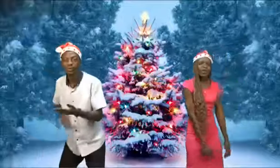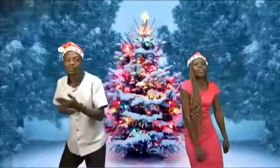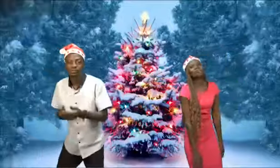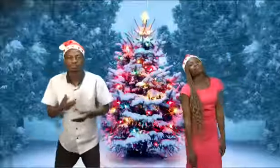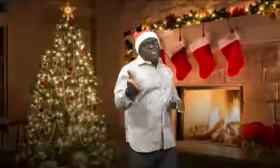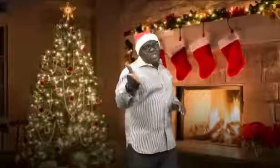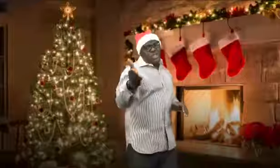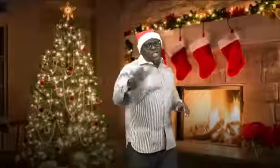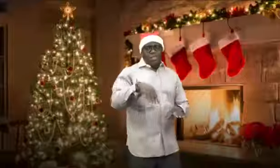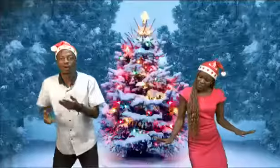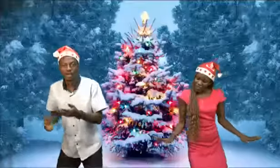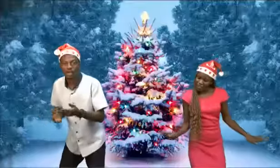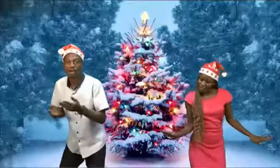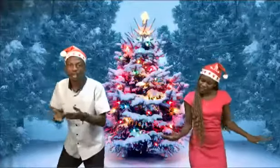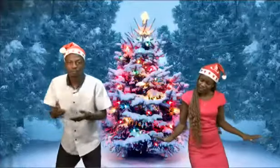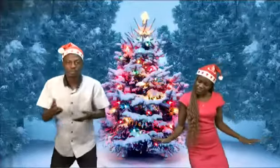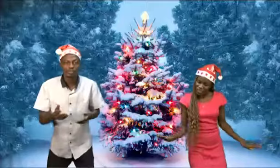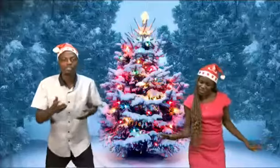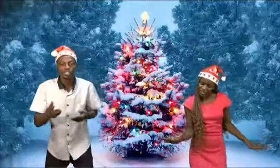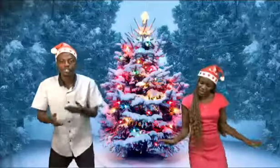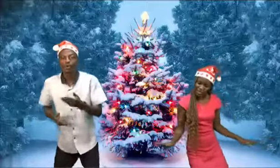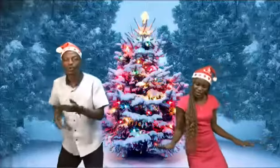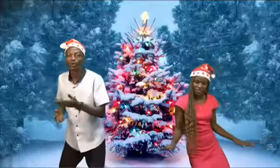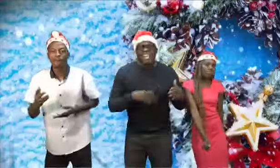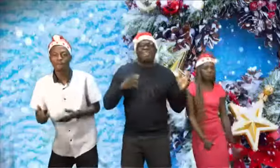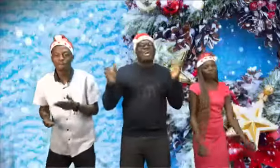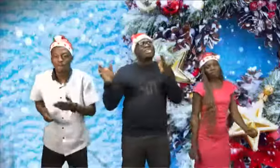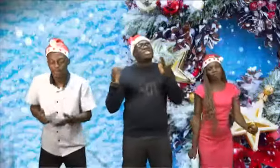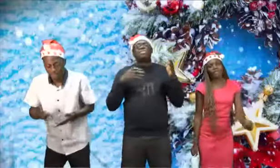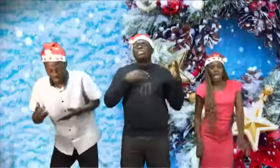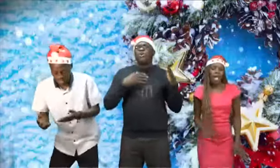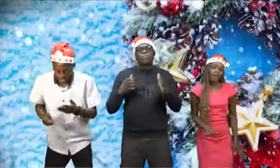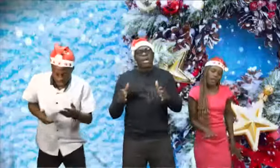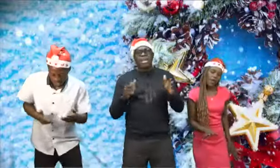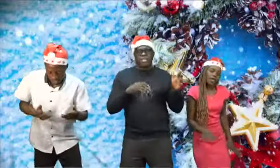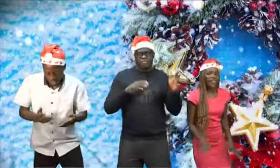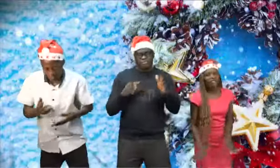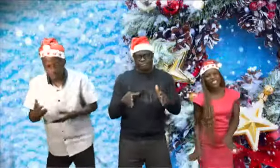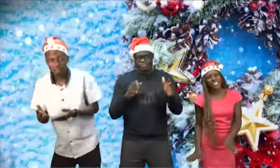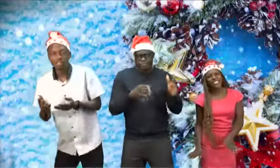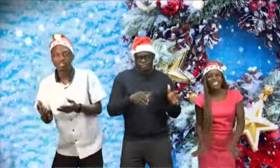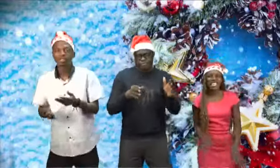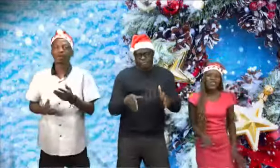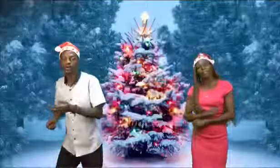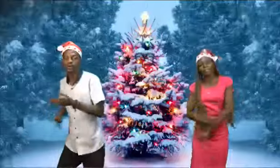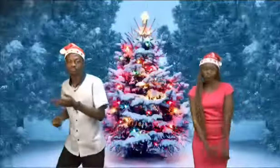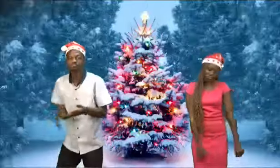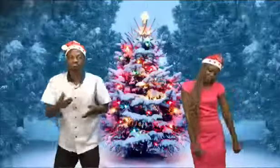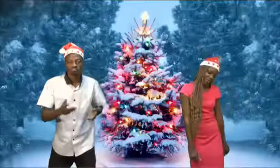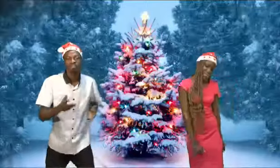e fi jo si o e fi jo si o e je ka jo jijo odun e fi jo si o eledun mare se